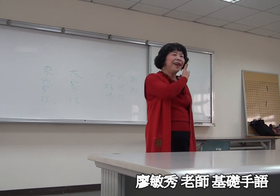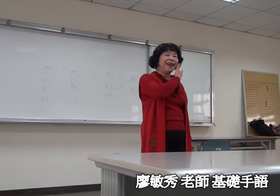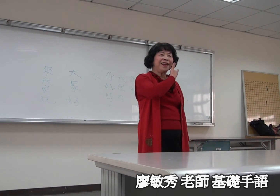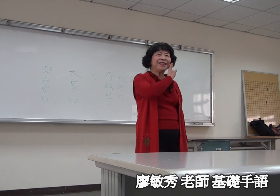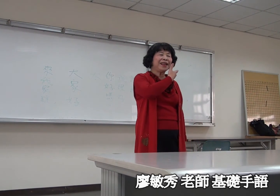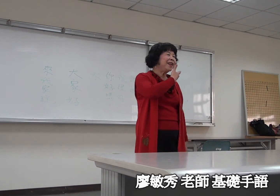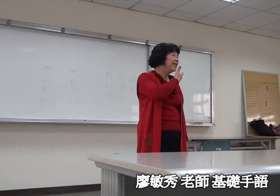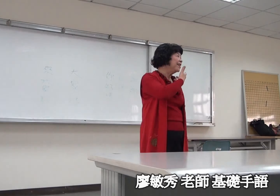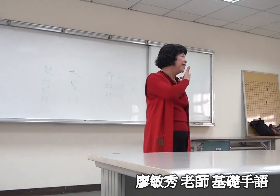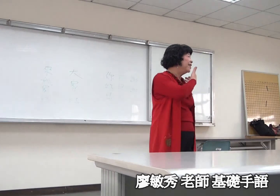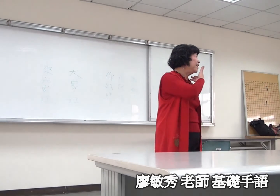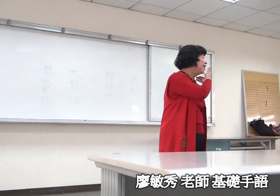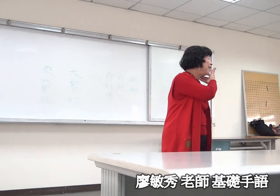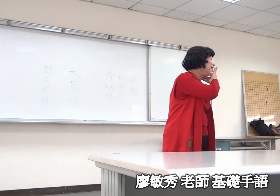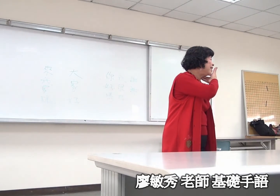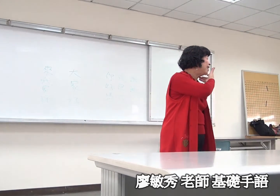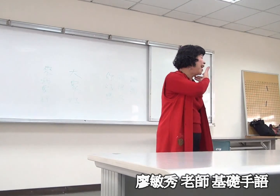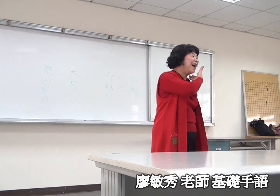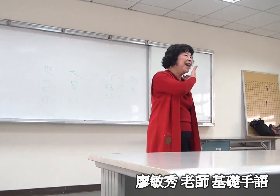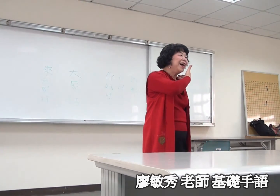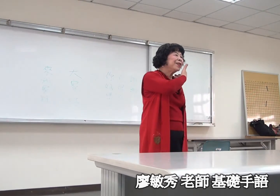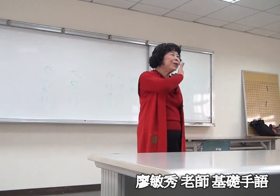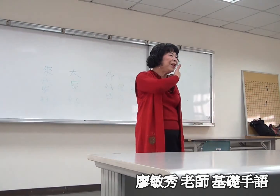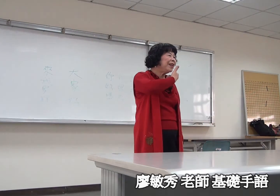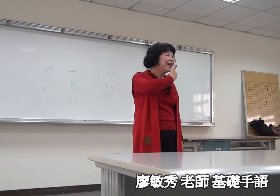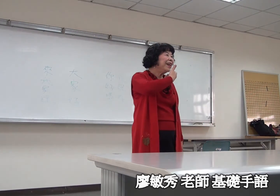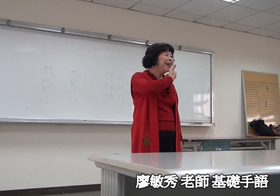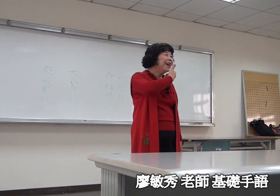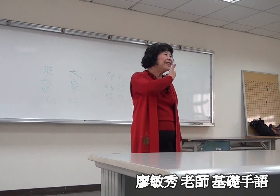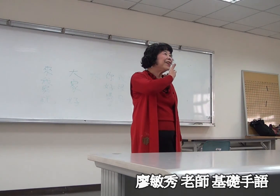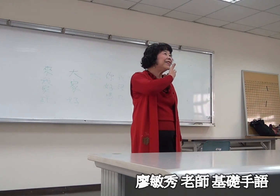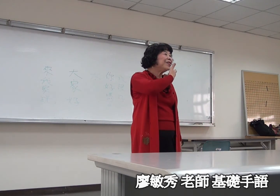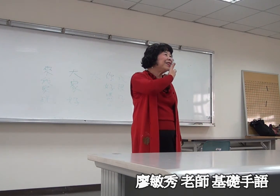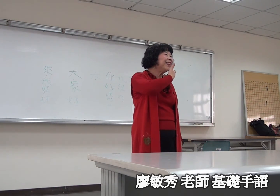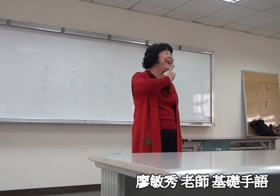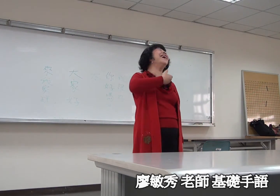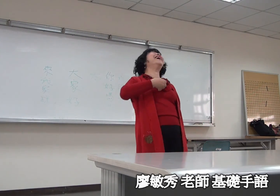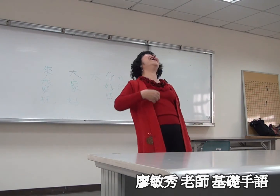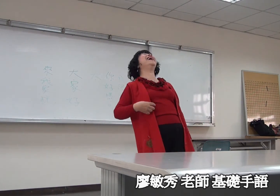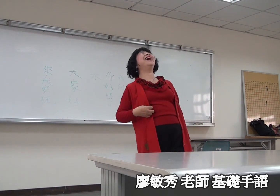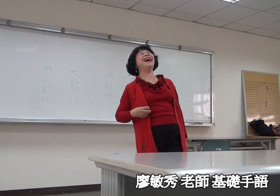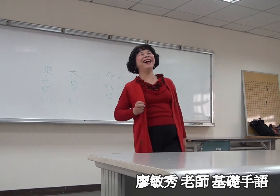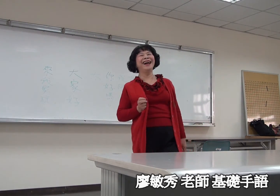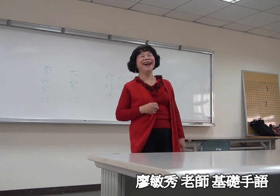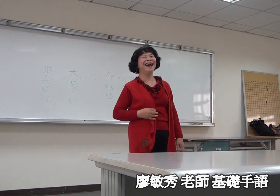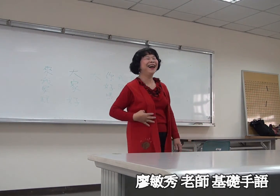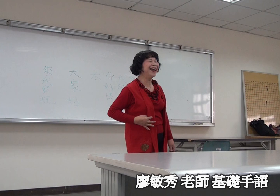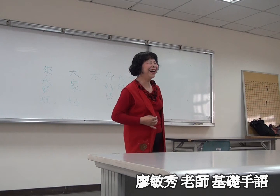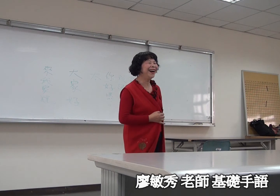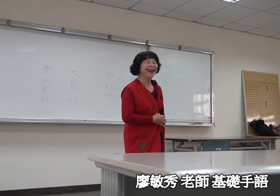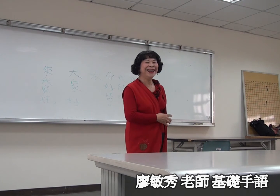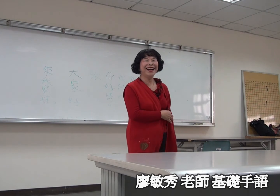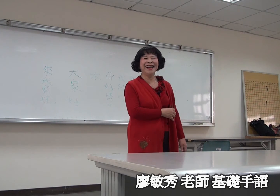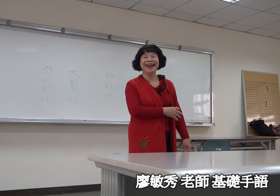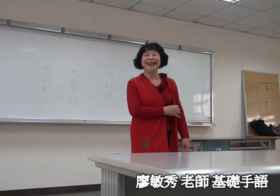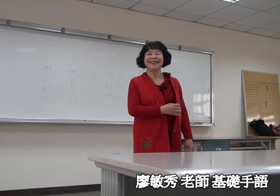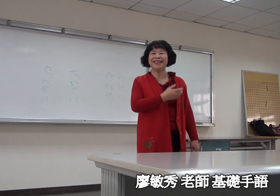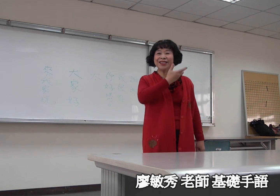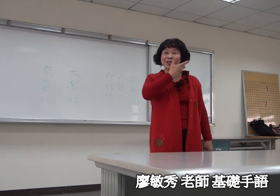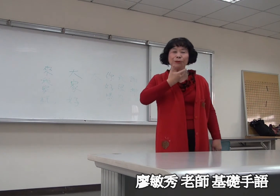哎，这里这个翠君，翠君，哈哈， 胡须， 这就是胡